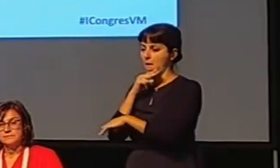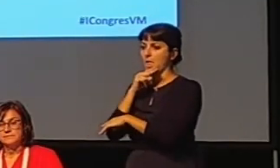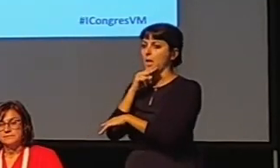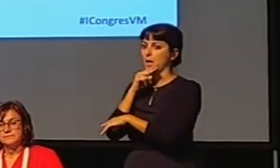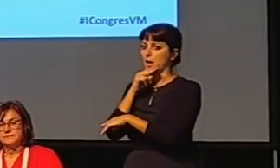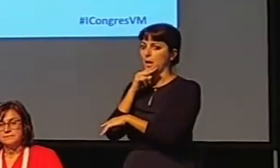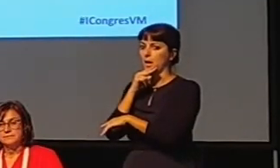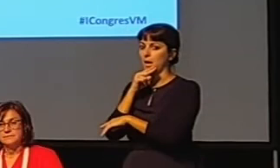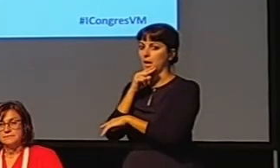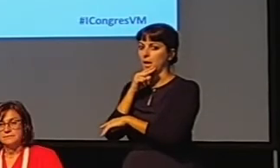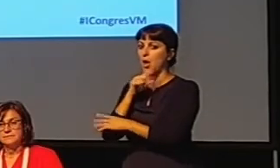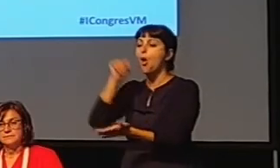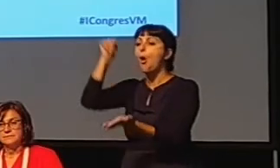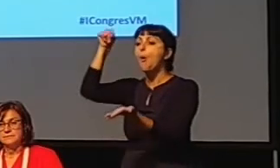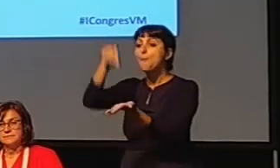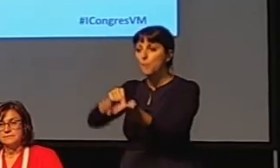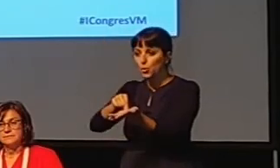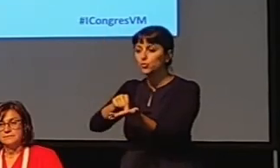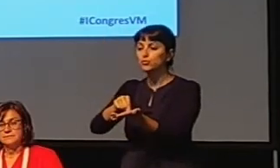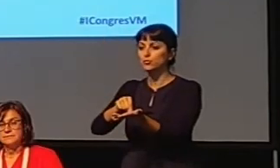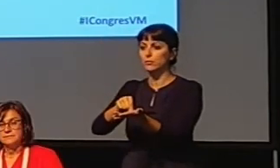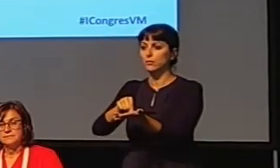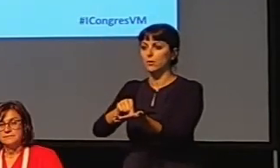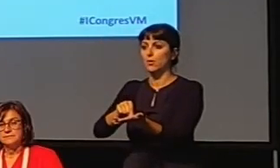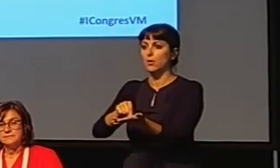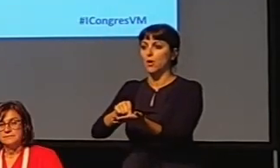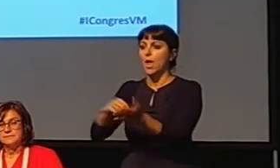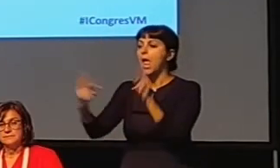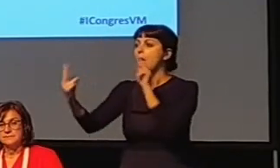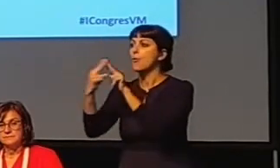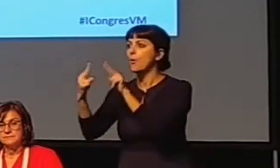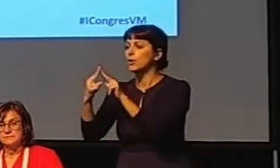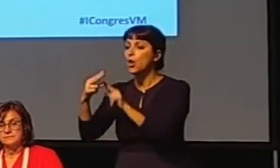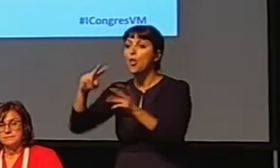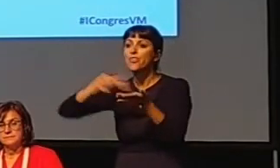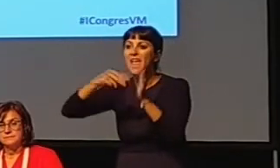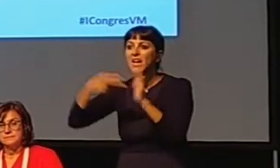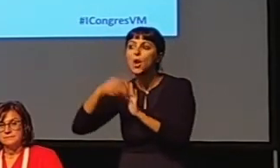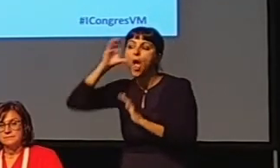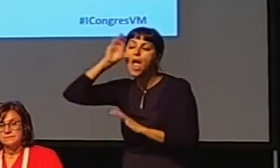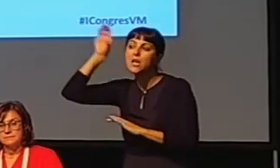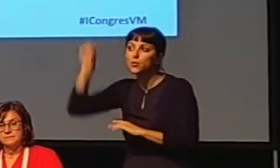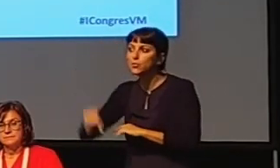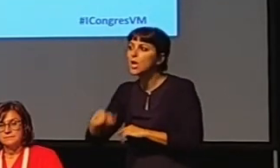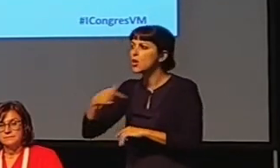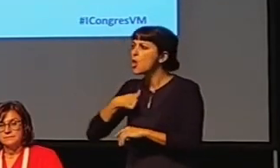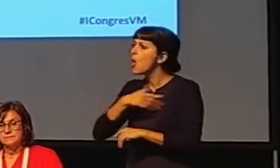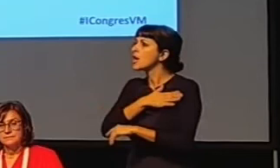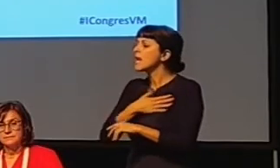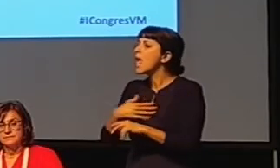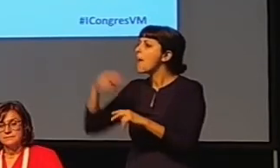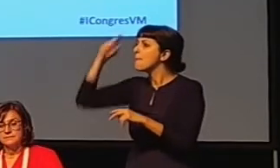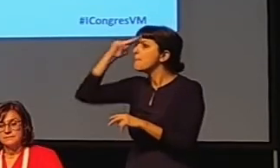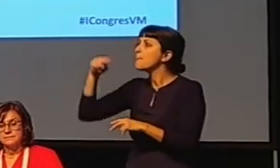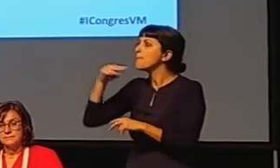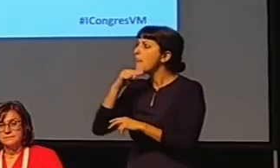encuentro. Los técnicos escuchan: papá, no quiero verte porque me has hecho esto. Me metiste en el coche y me dijiste que no